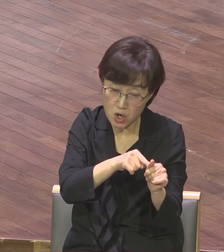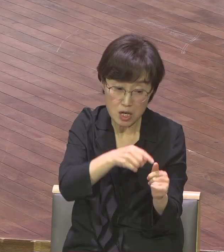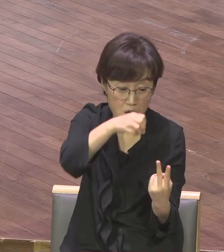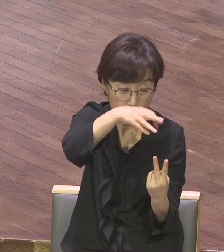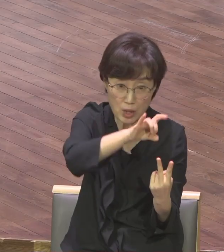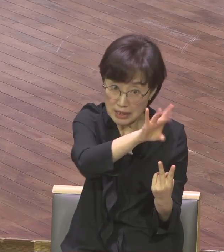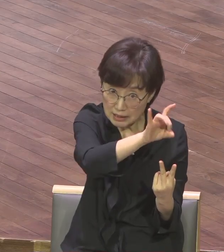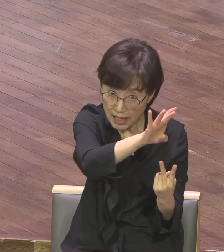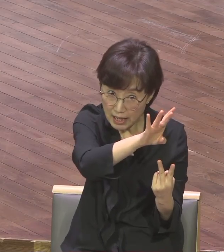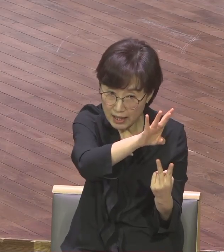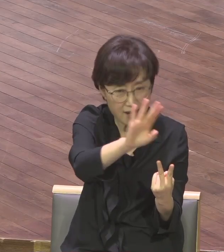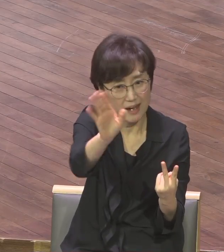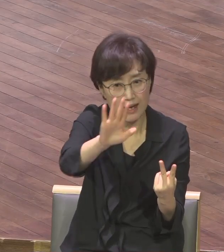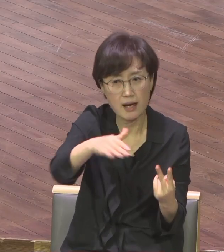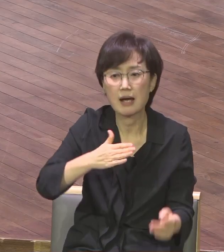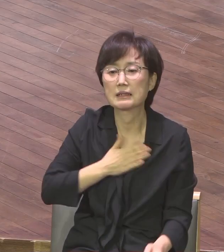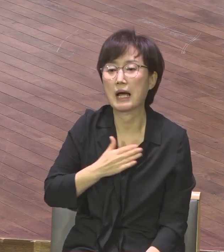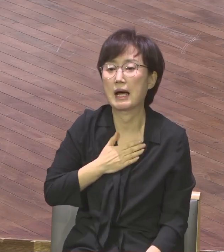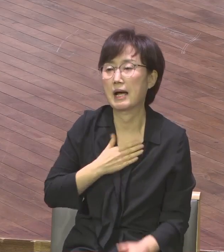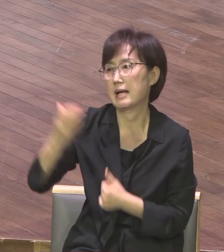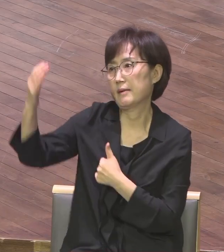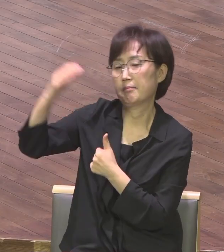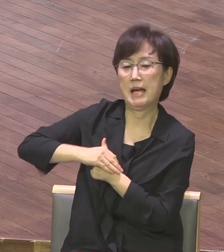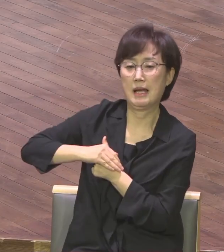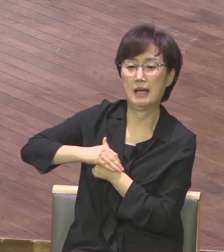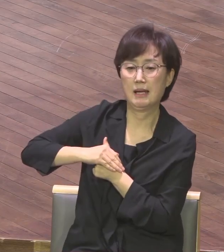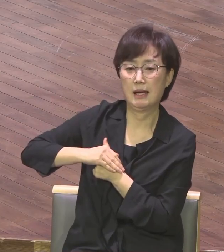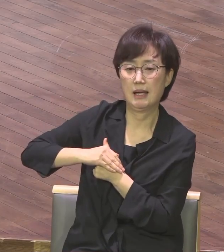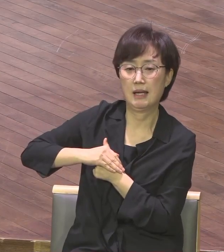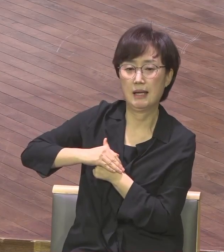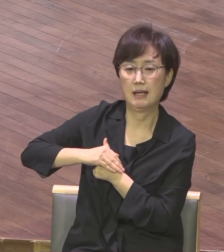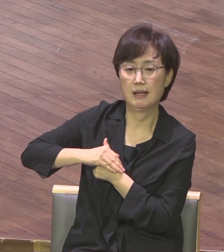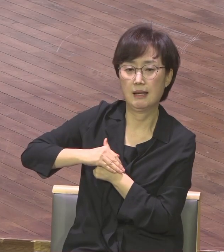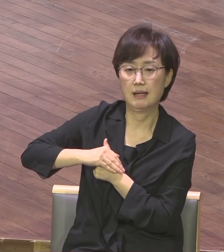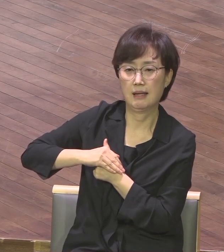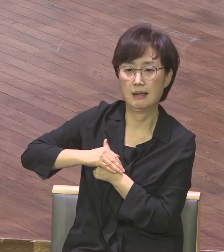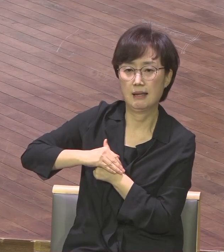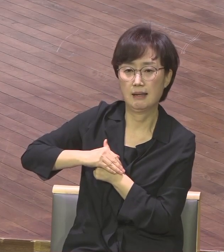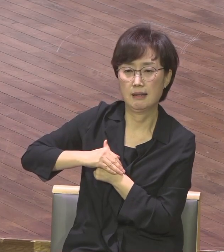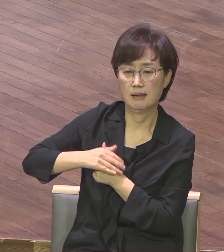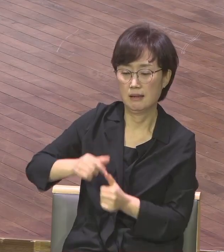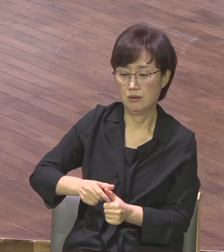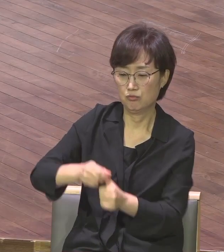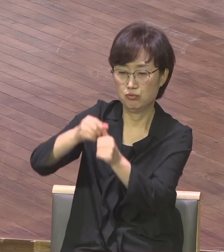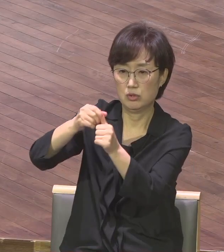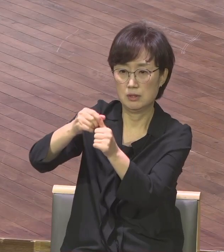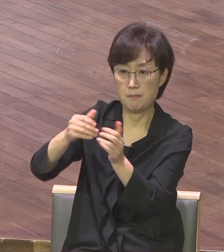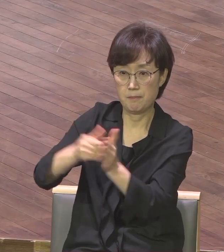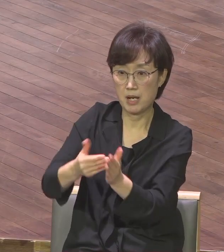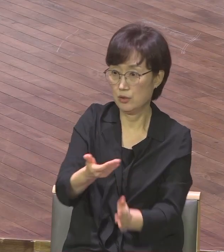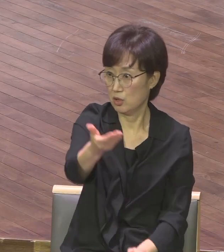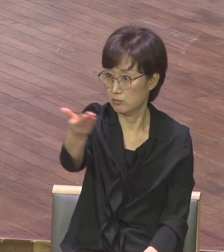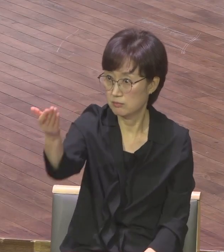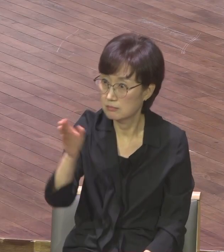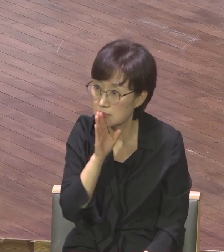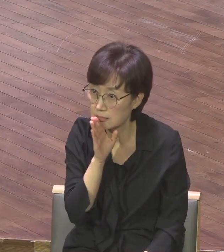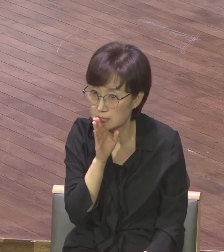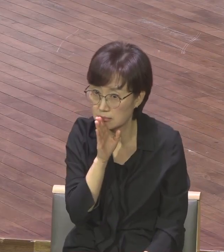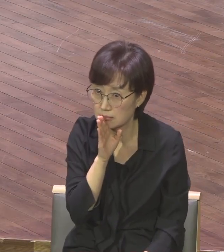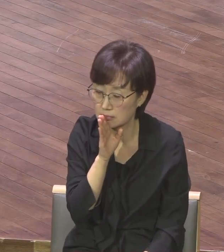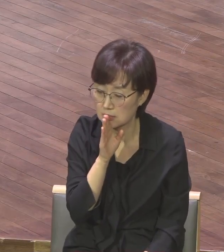미션이 아니라 나에게도 주어졌다. 구원받은 우리 모두에게. 이